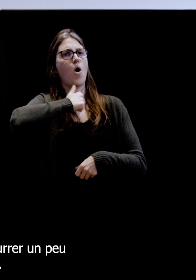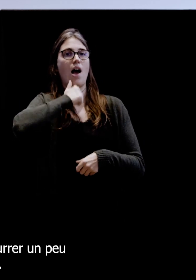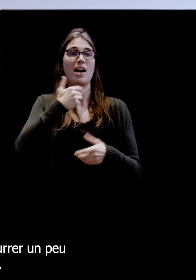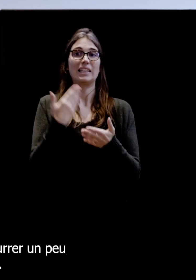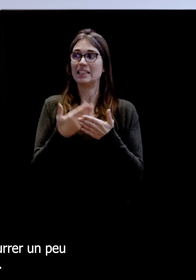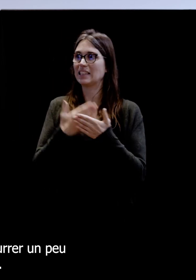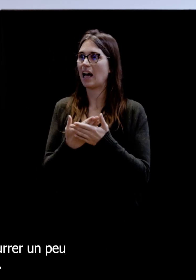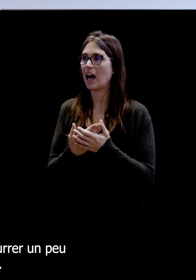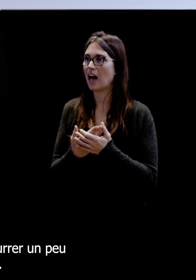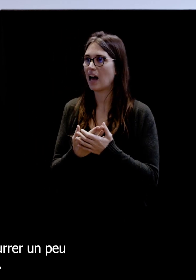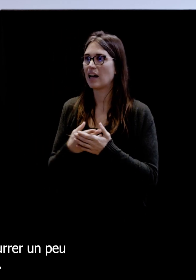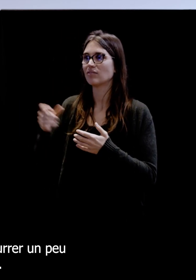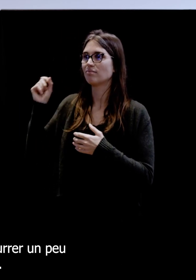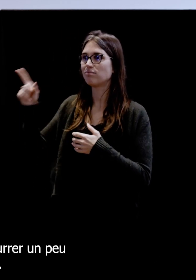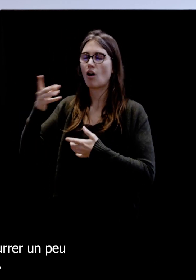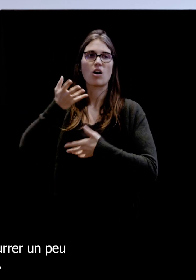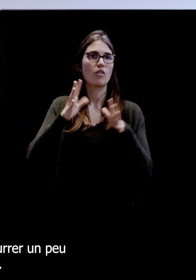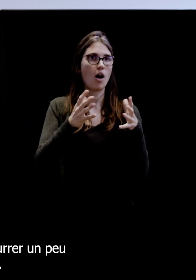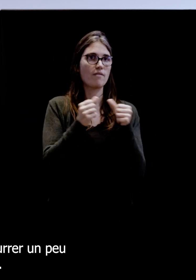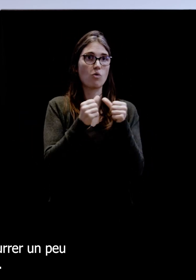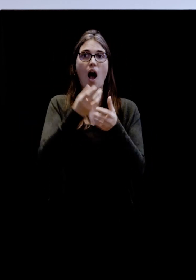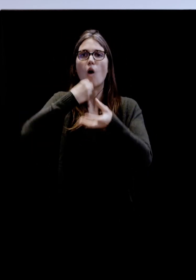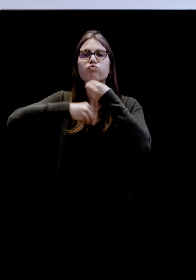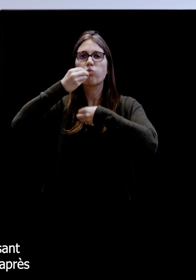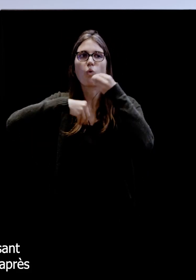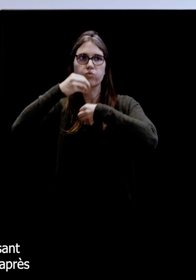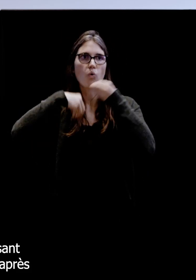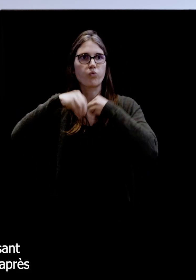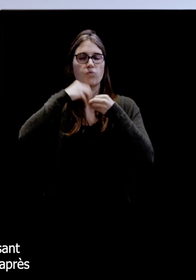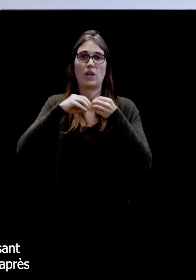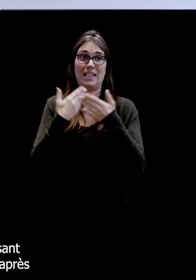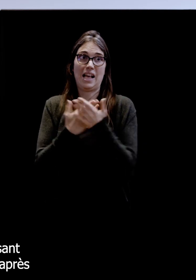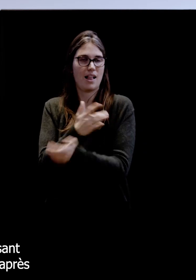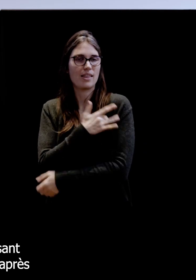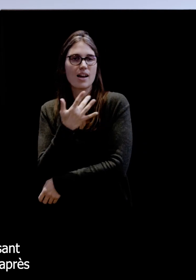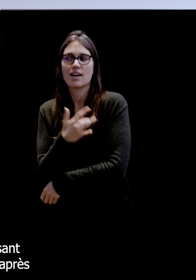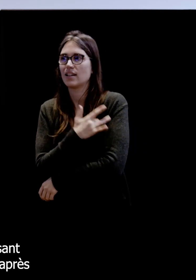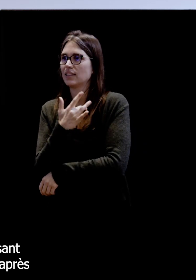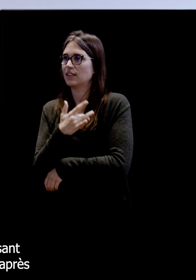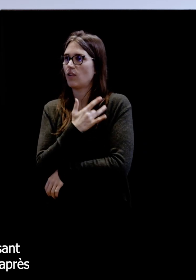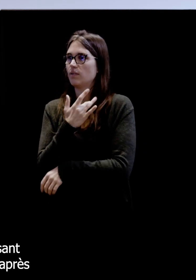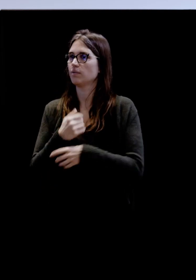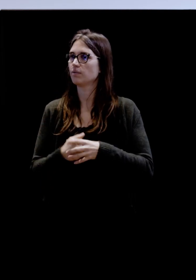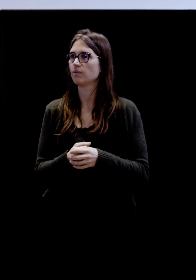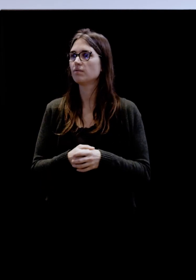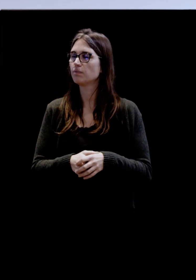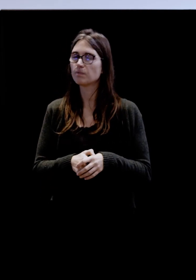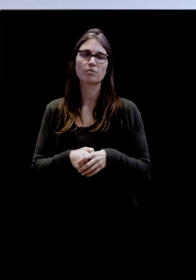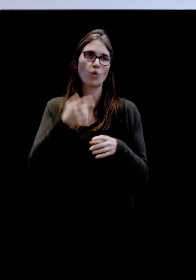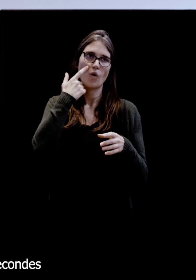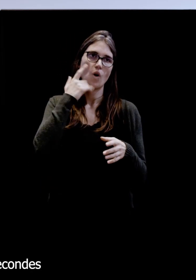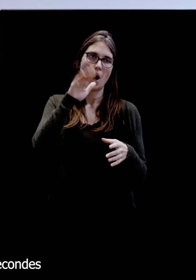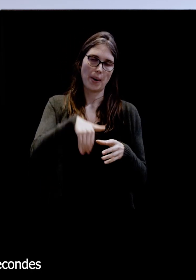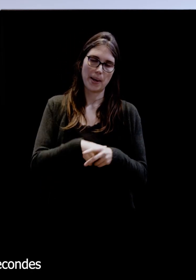cette façon qu'elle a de bourrer un peu dans sa bouche. Et ça, c'est intéressant. Et on va en reparler après